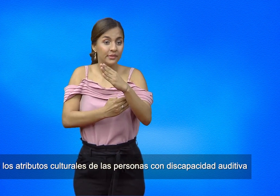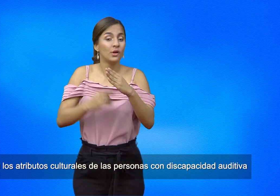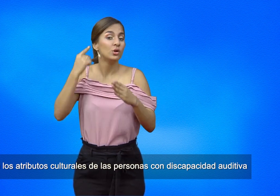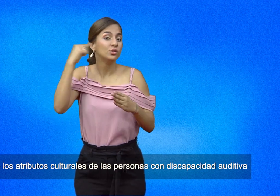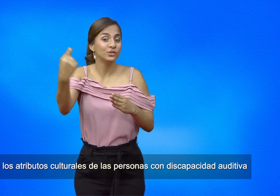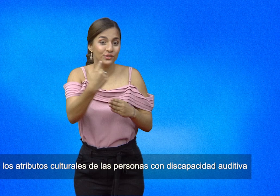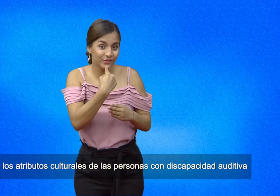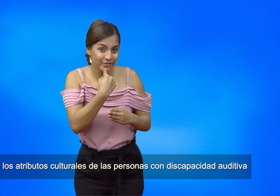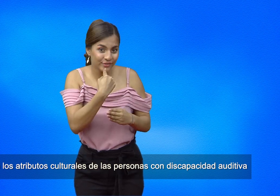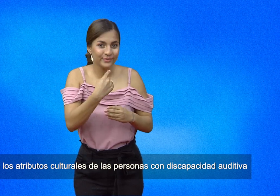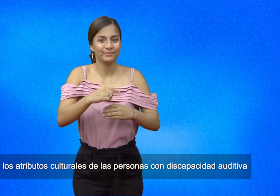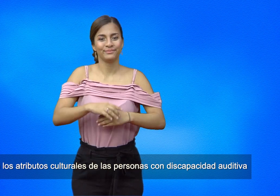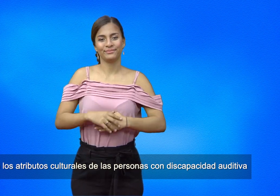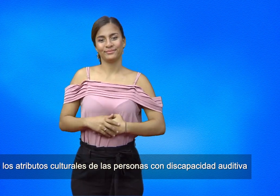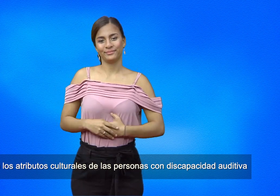discapacidad auditiva